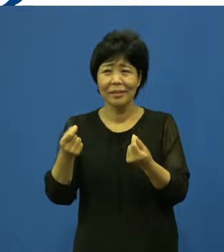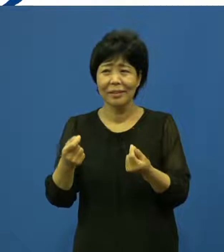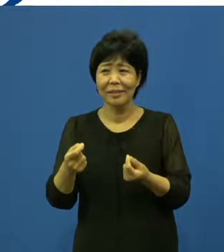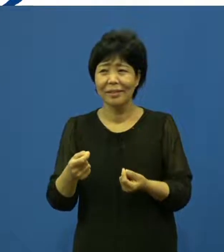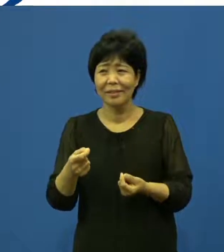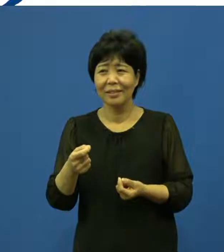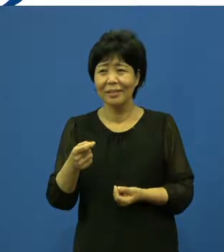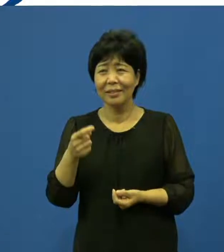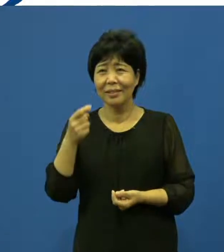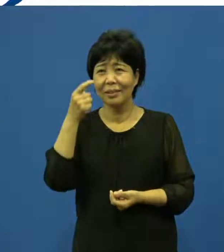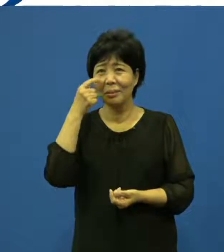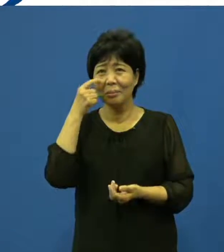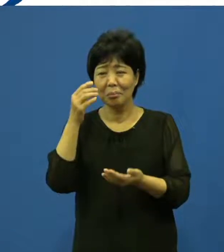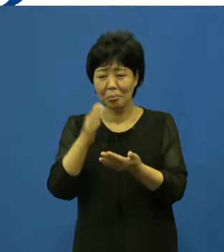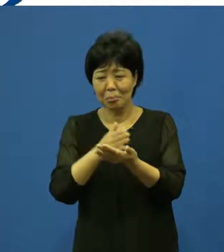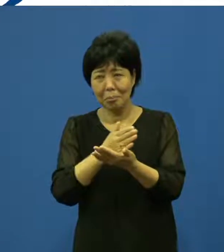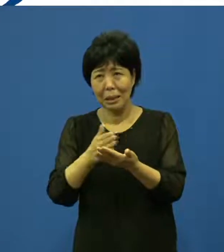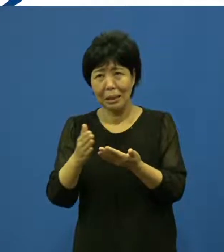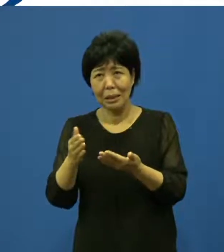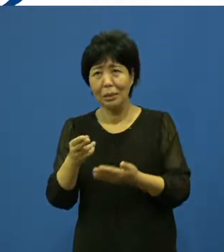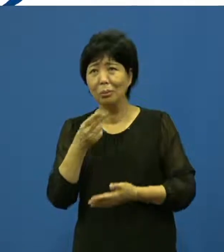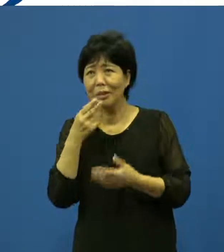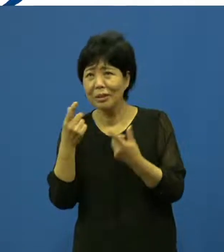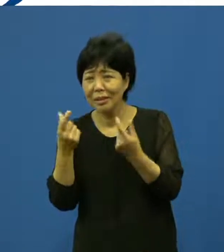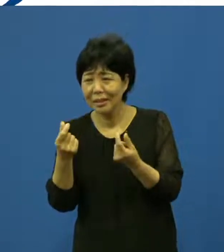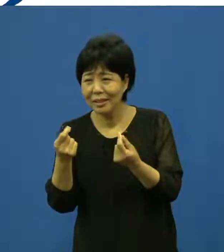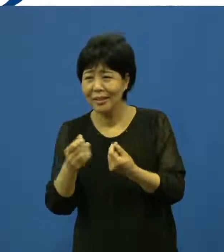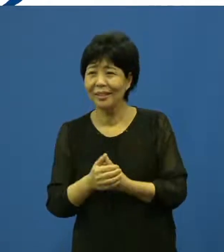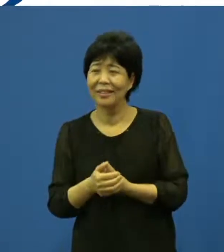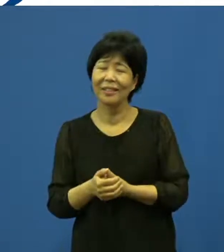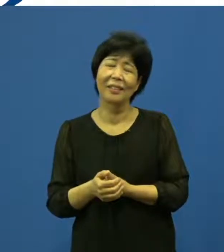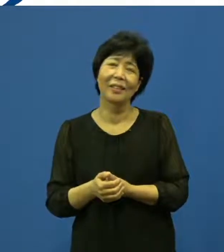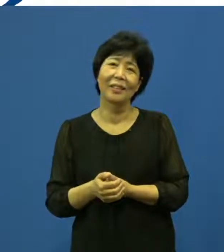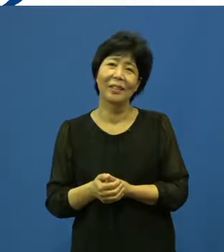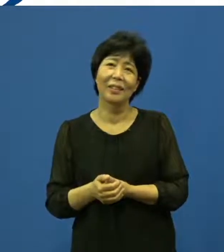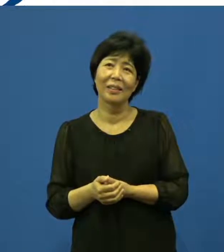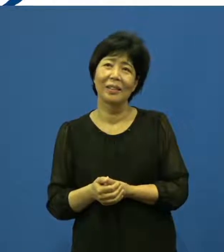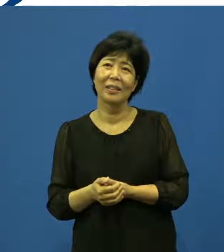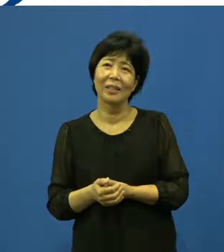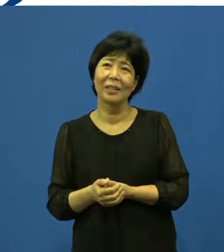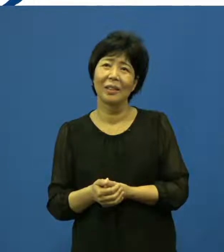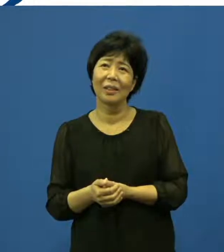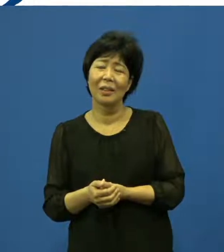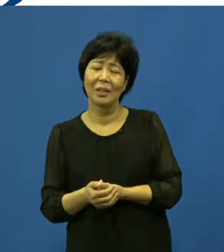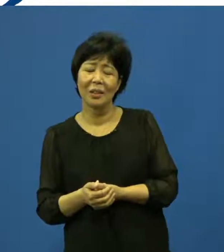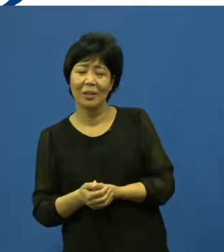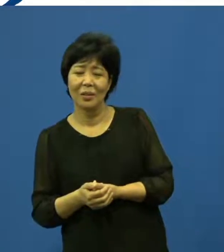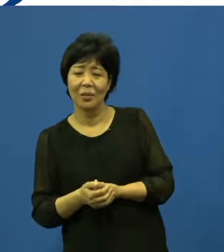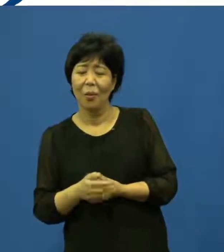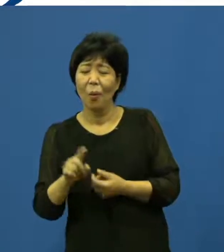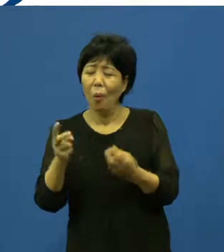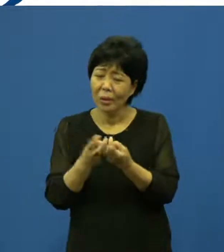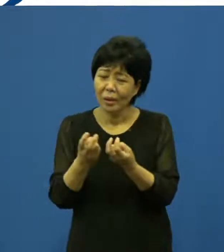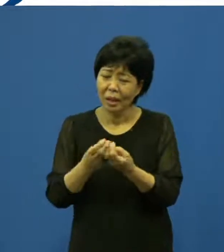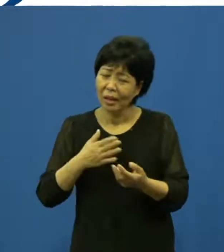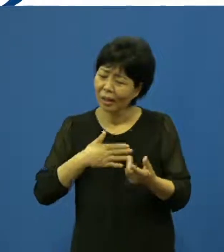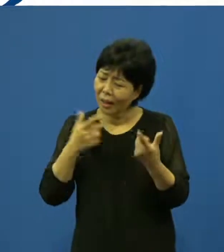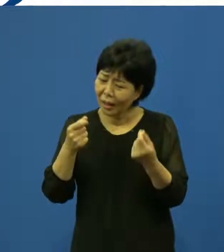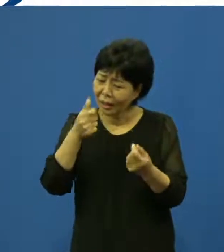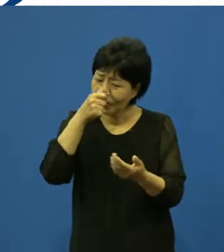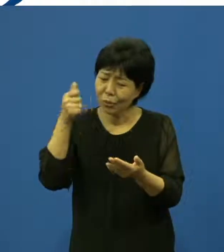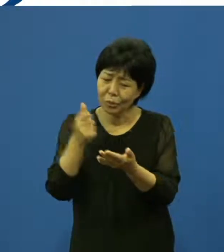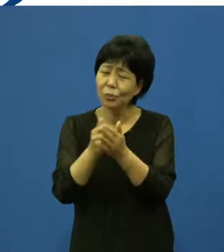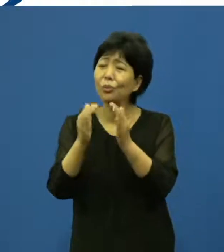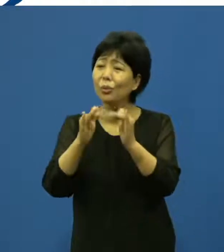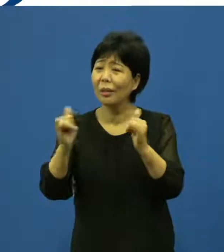판단이 좀 흐린 것 같은, 아니 저렇게 말도 안 되는 사랑을 베풀 수가 있는가. 무엇인가